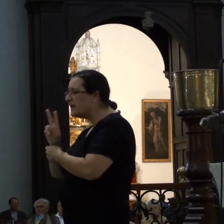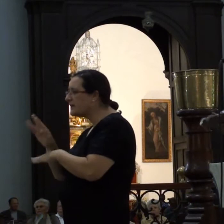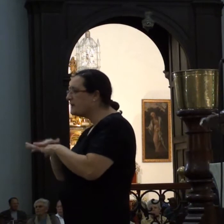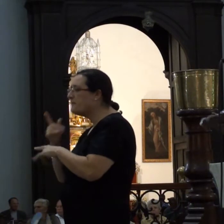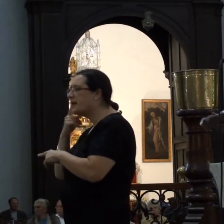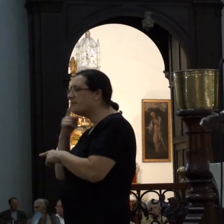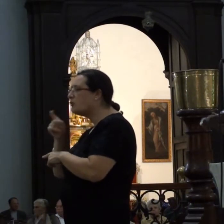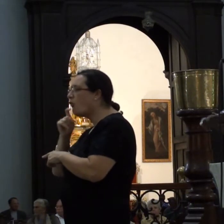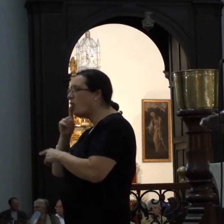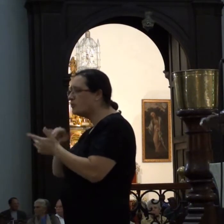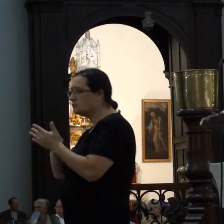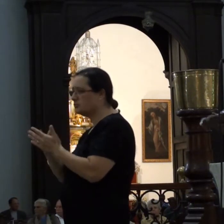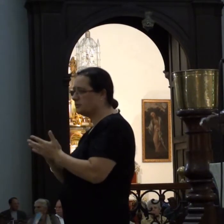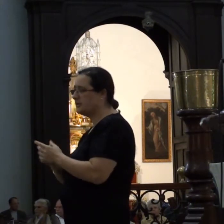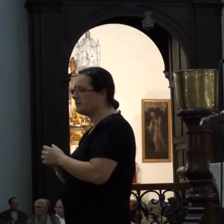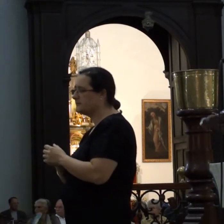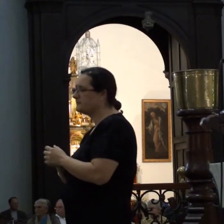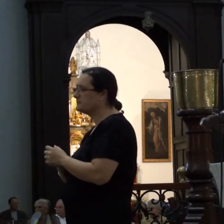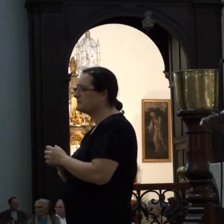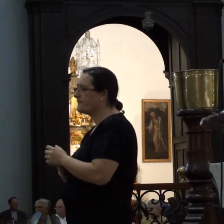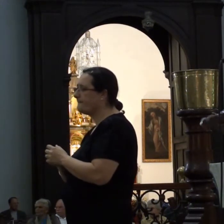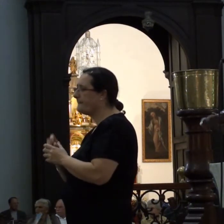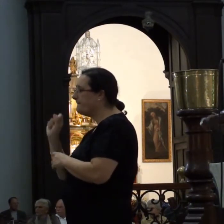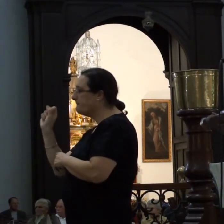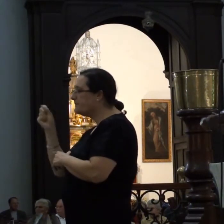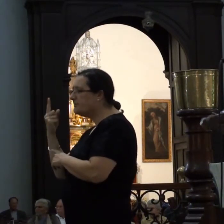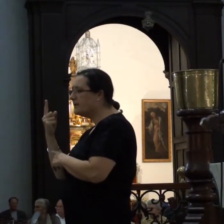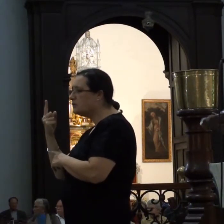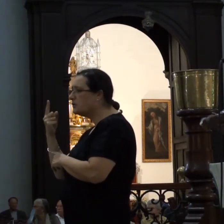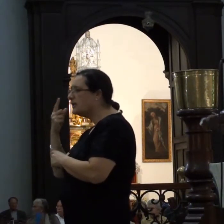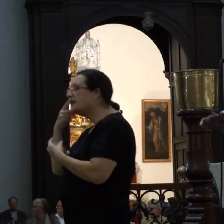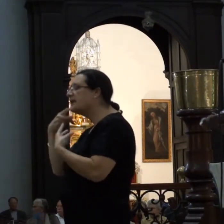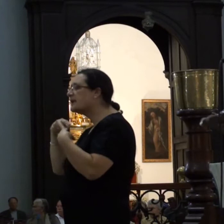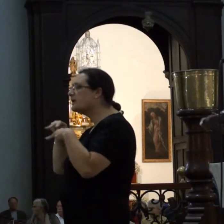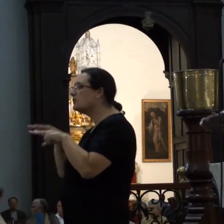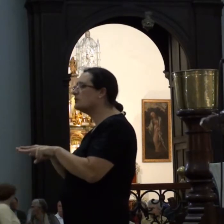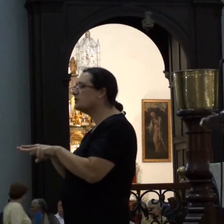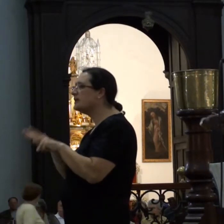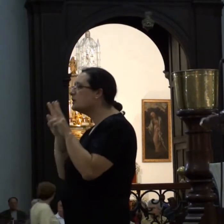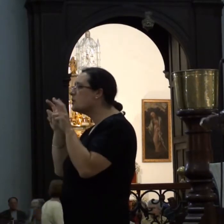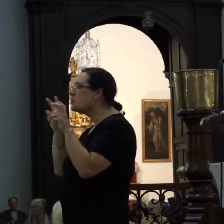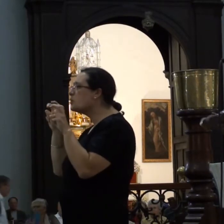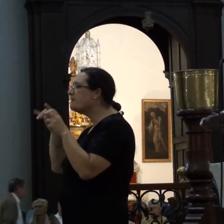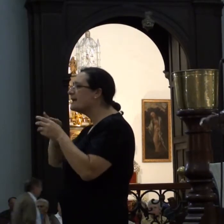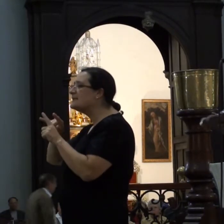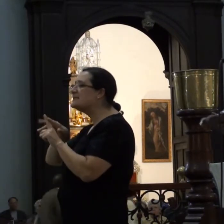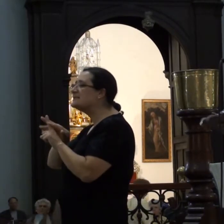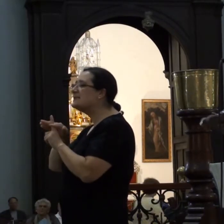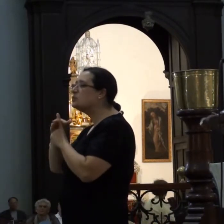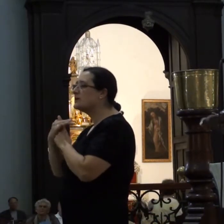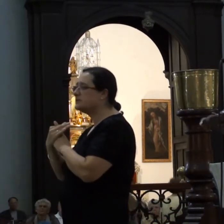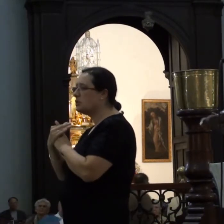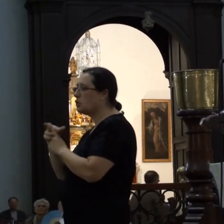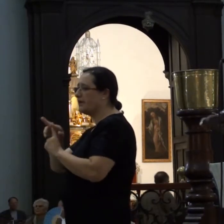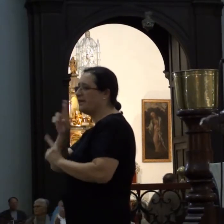adecuadamente primero el reconocimiento de la nueva situación religiosa que